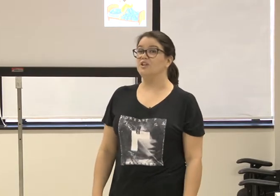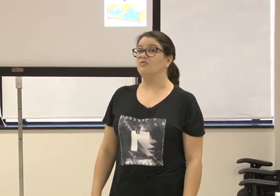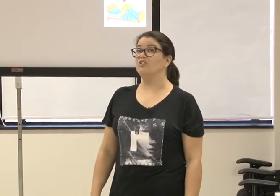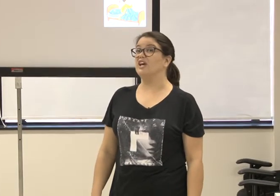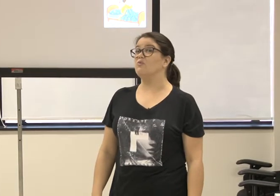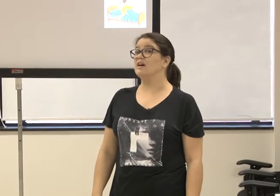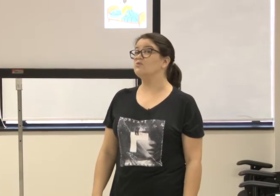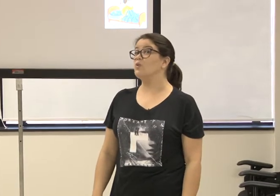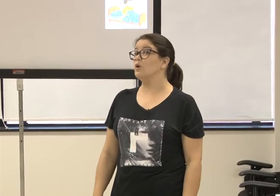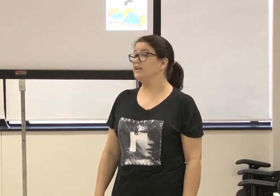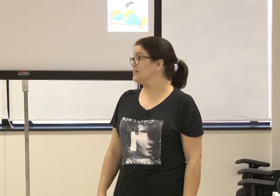Fiquei quase um coringa.